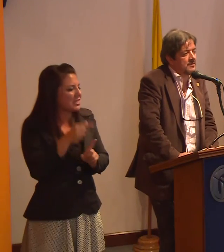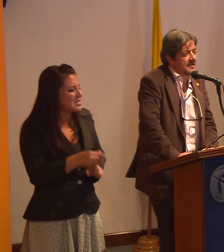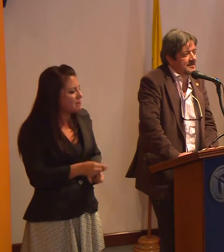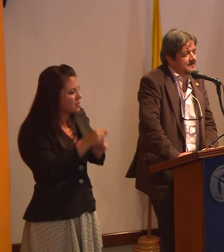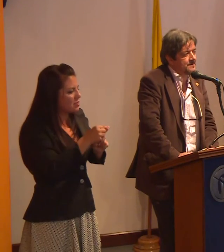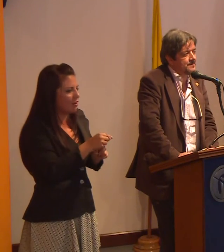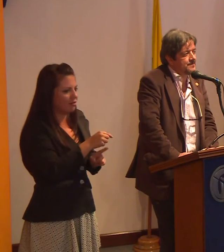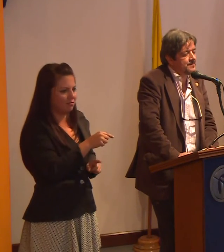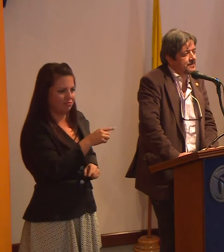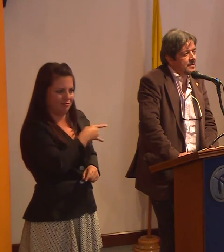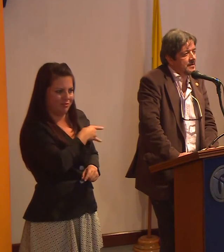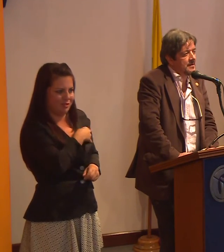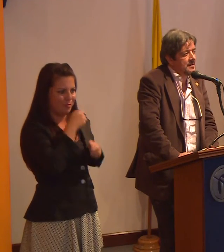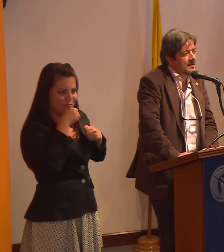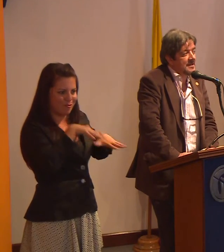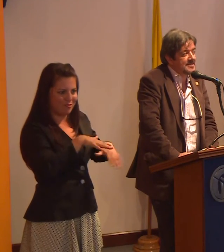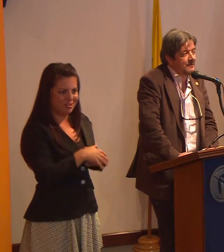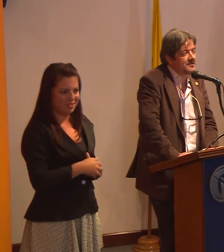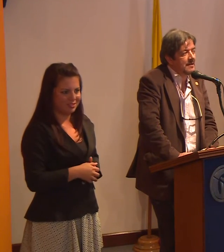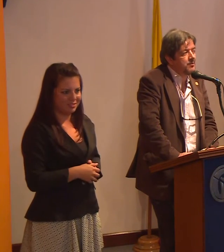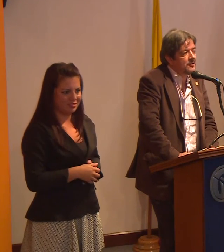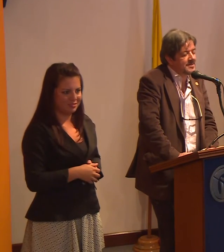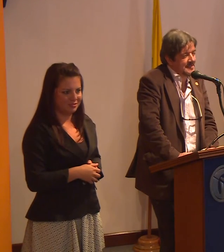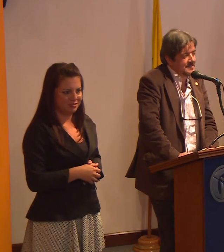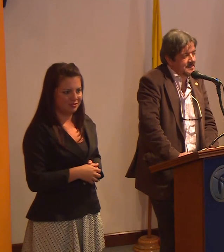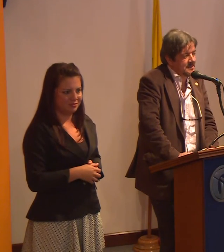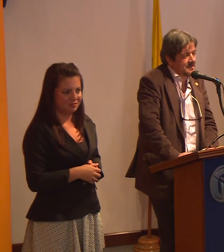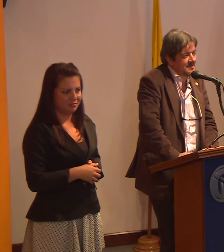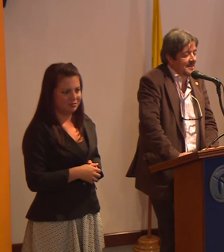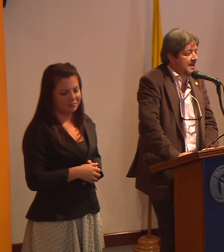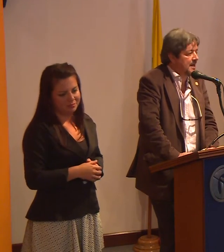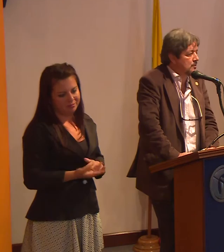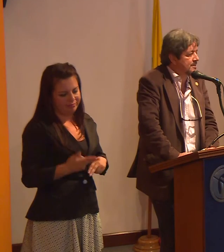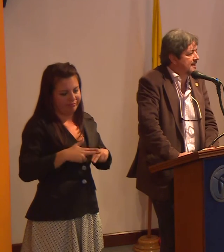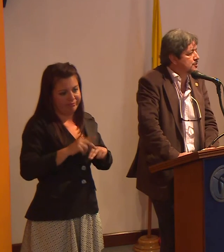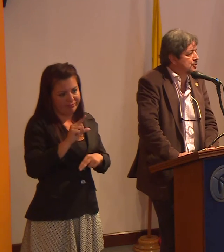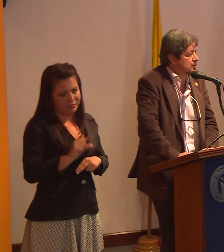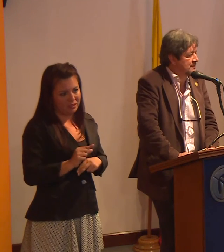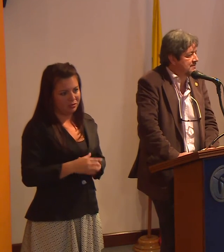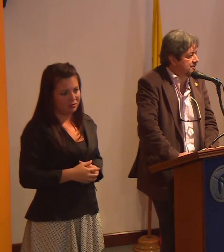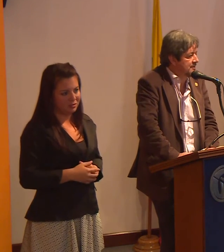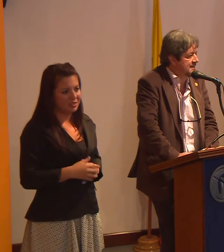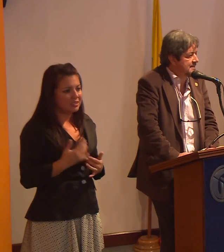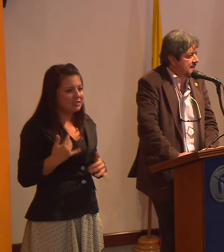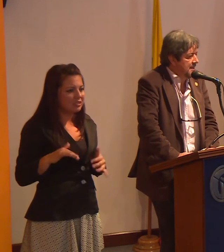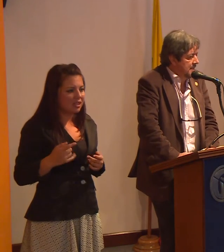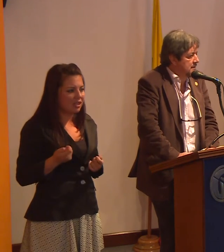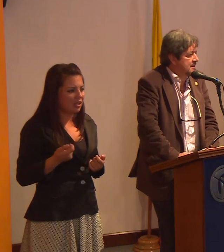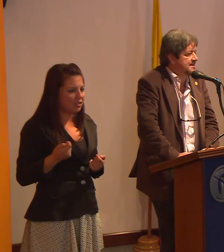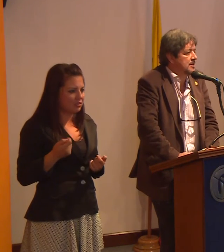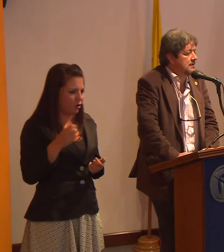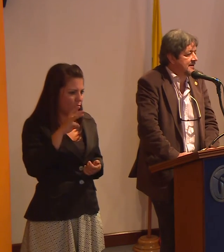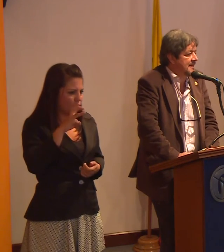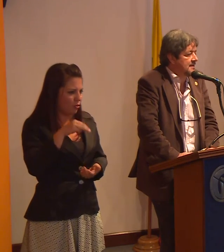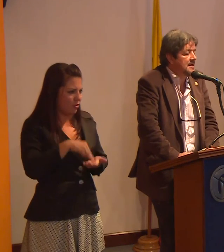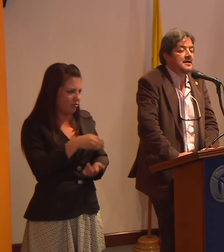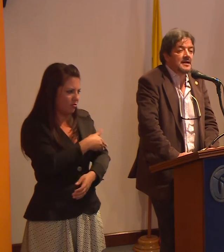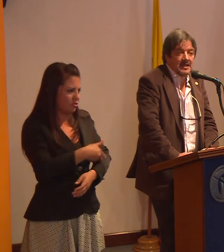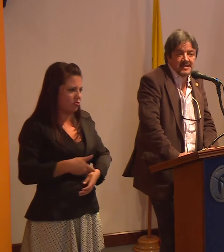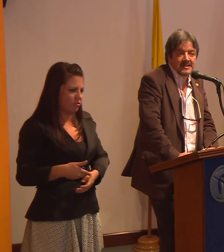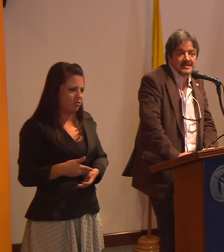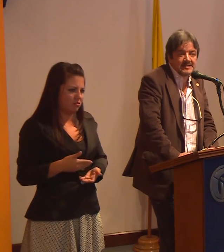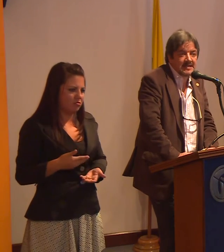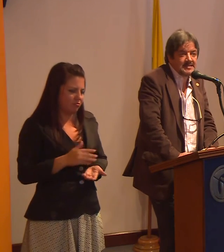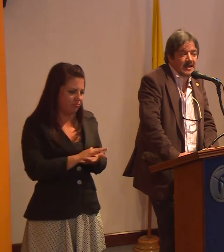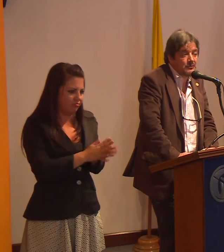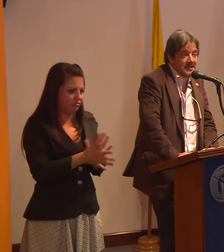universidades públicas. Estamos a puertas de ejecutar esos 8 mil millones en lo que se denominan